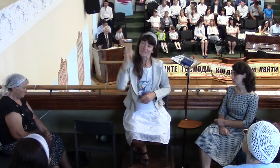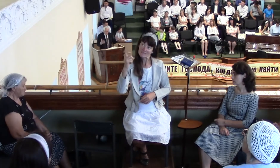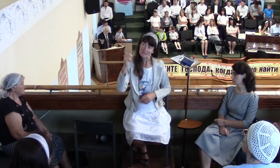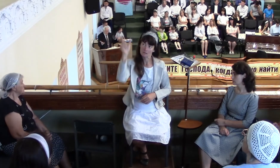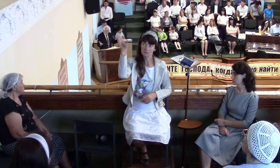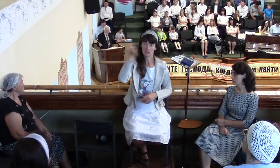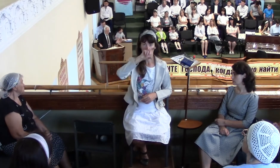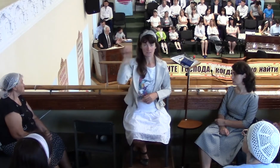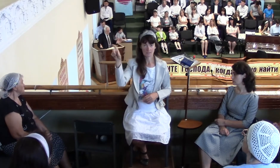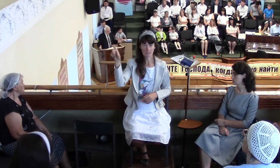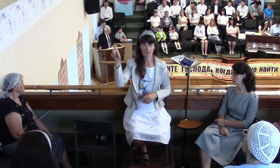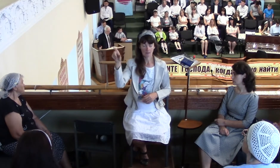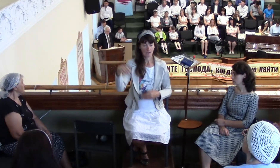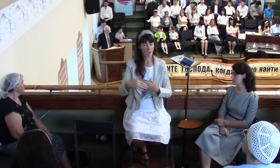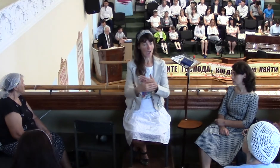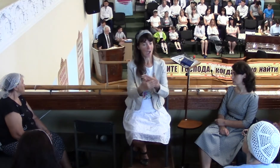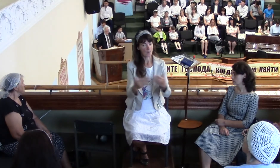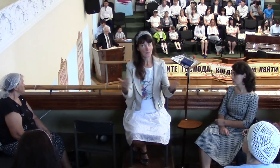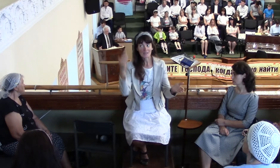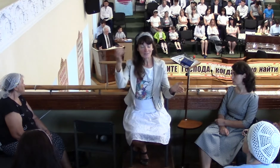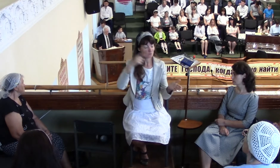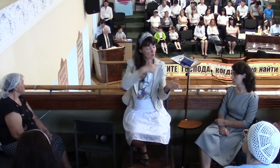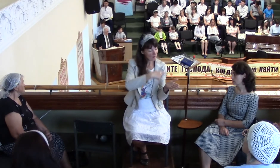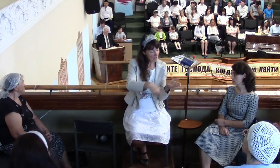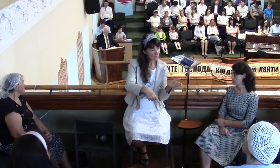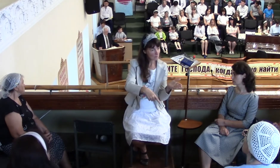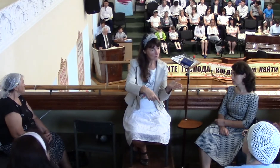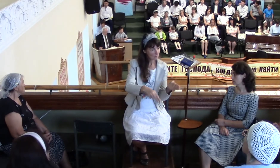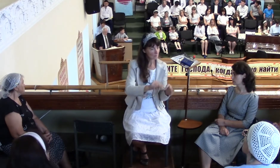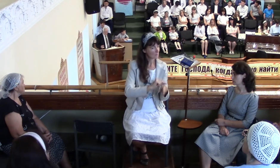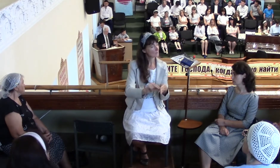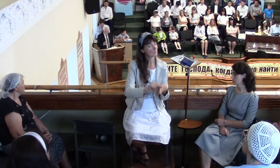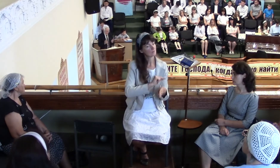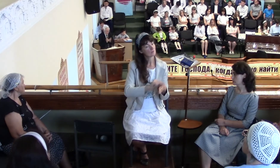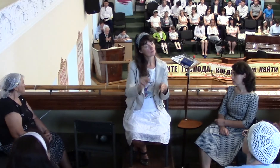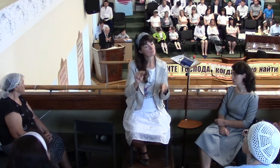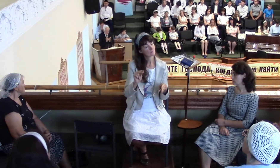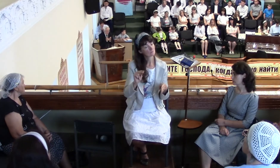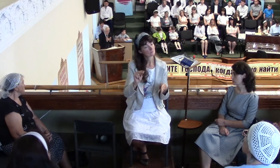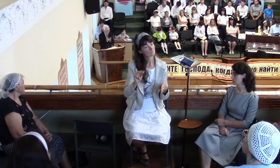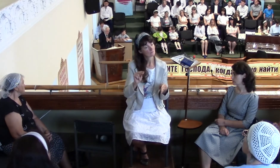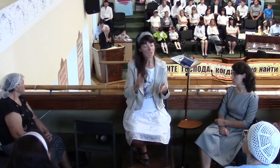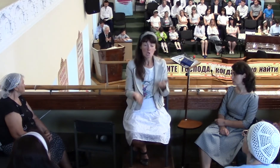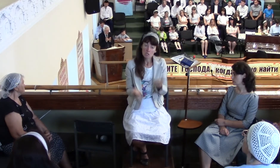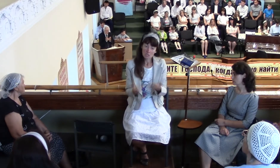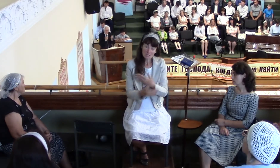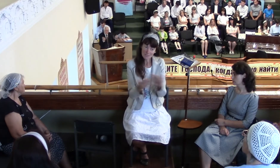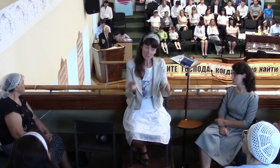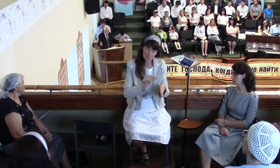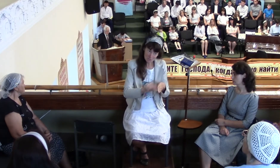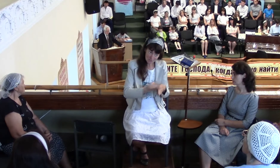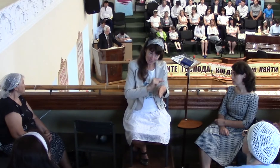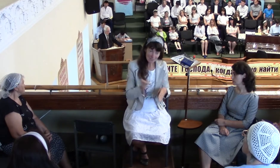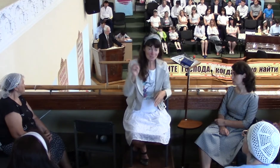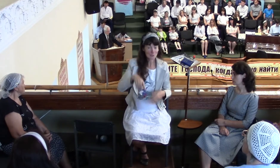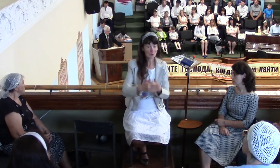исцелились. Но это факт, и это мы возвещаем сегодня. Мы возвещаем, раз мы исцелились, мы люди